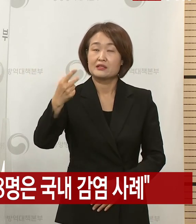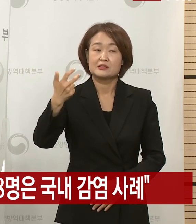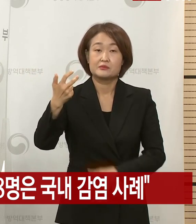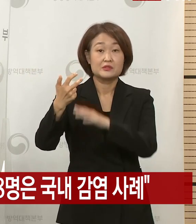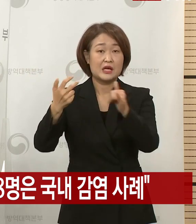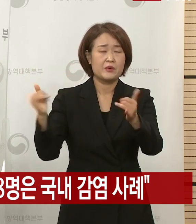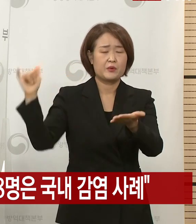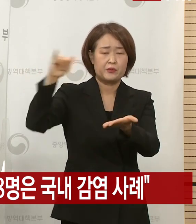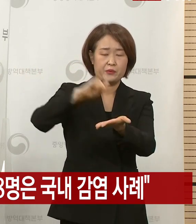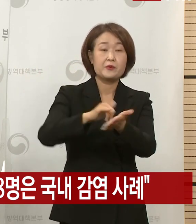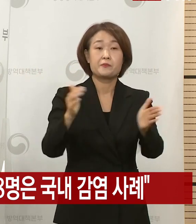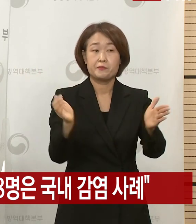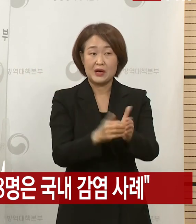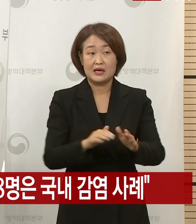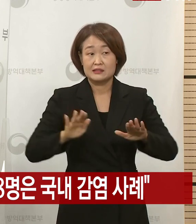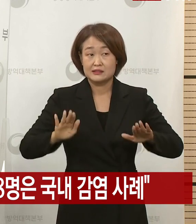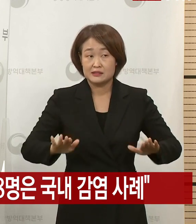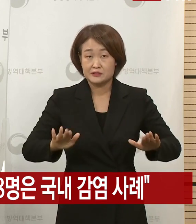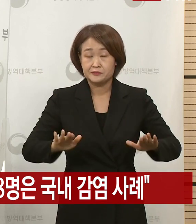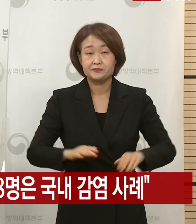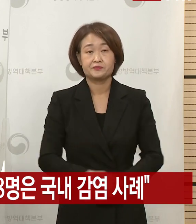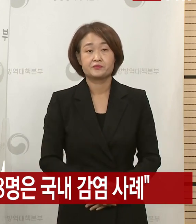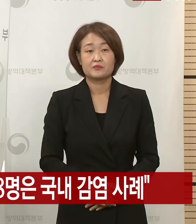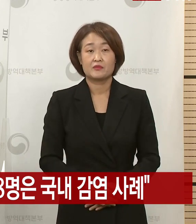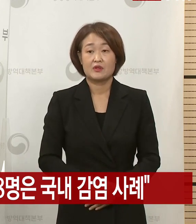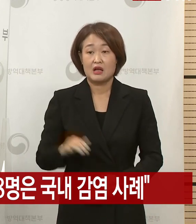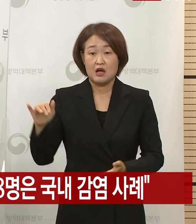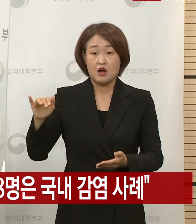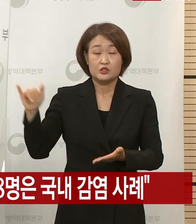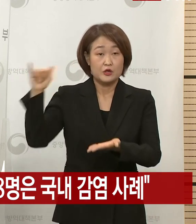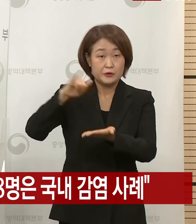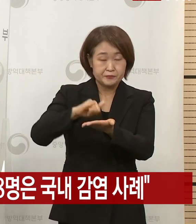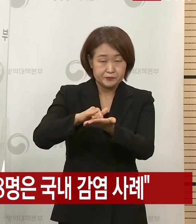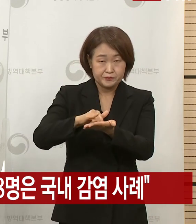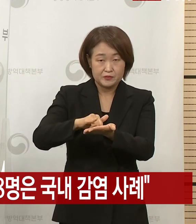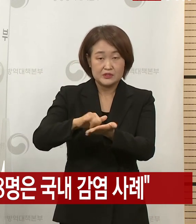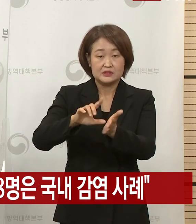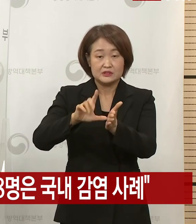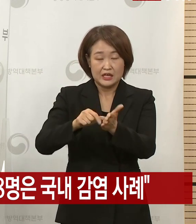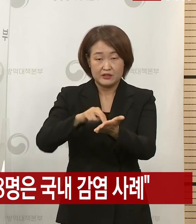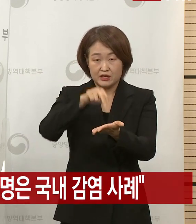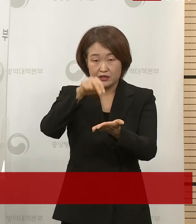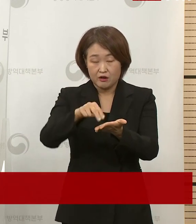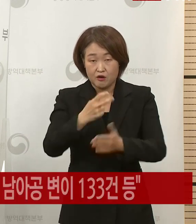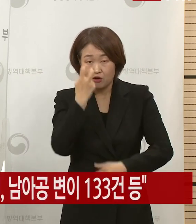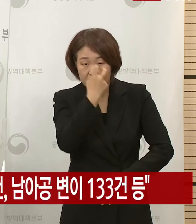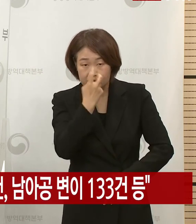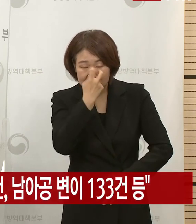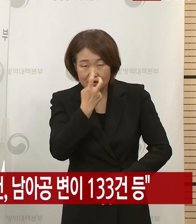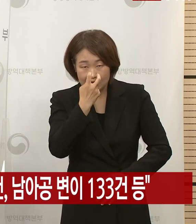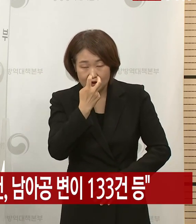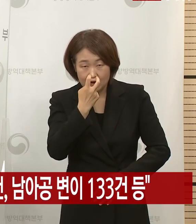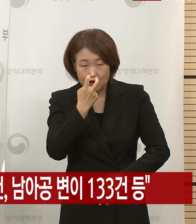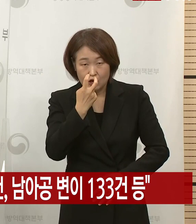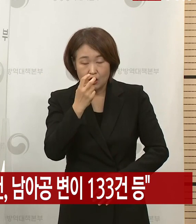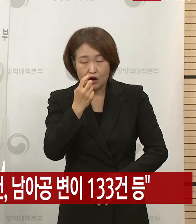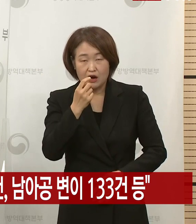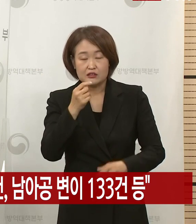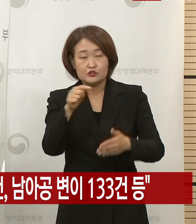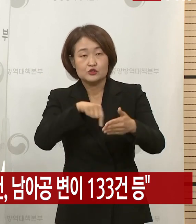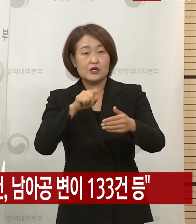2,171분이 입국하셨으며 현재까지 입국 및 격리 단계에서 총 65명이